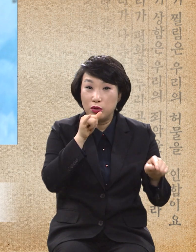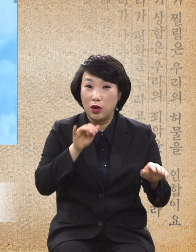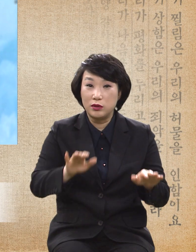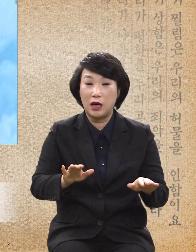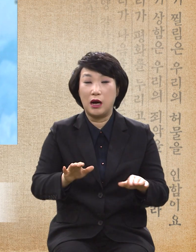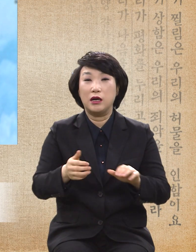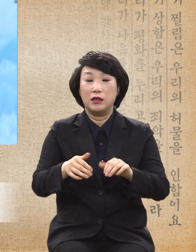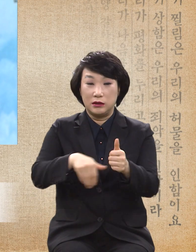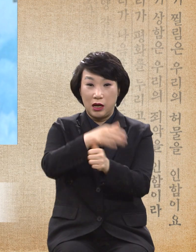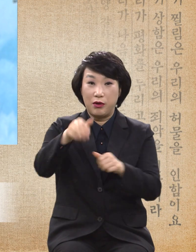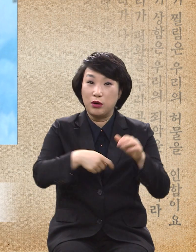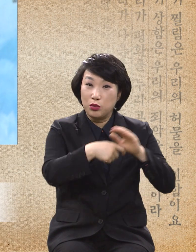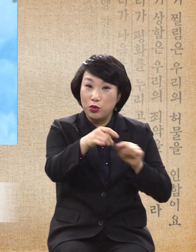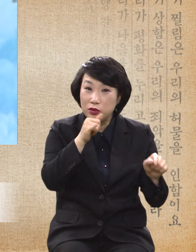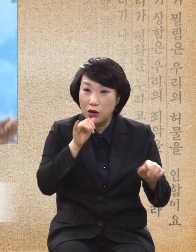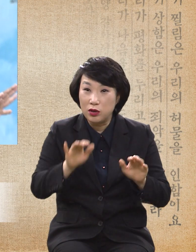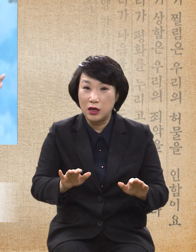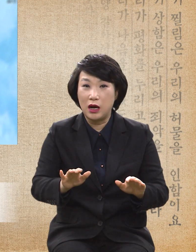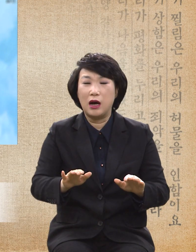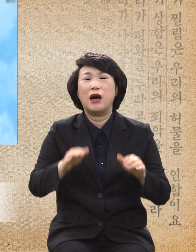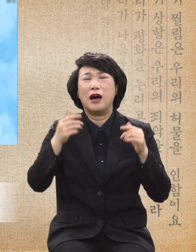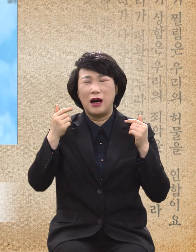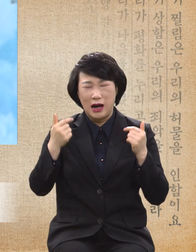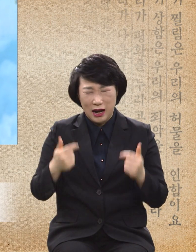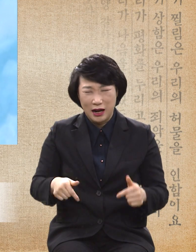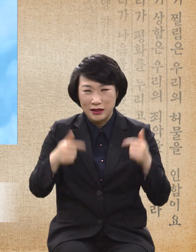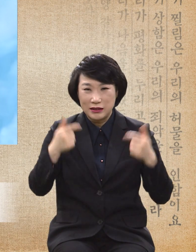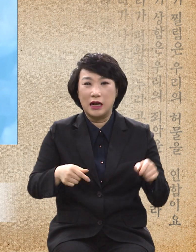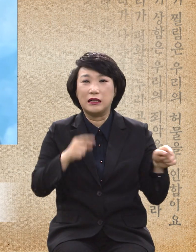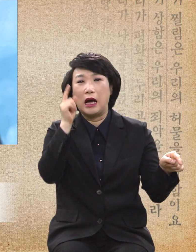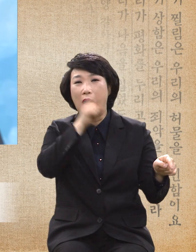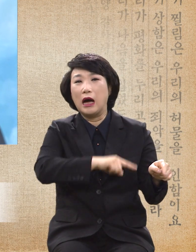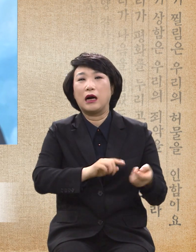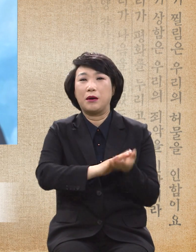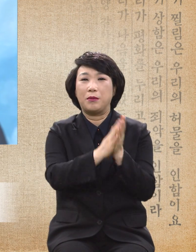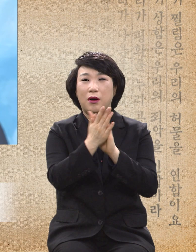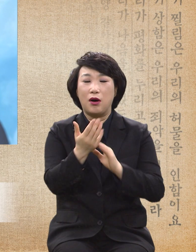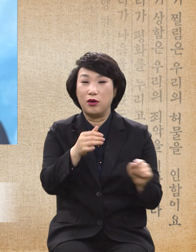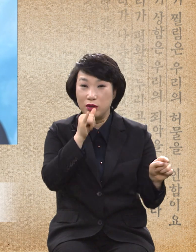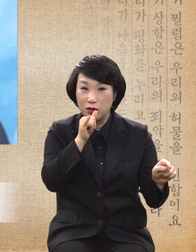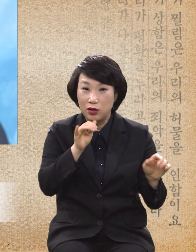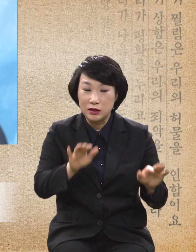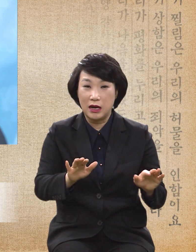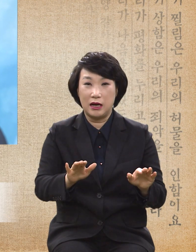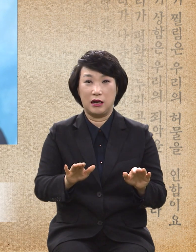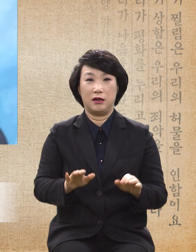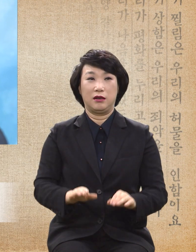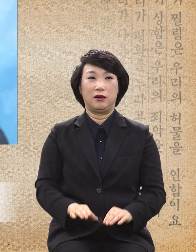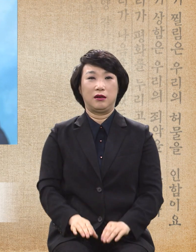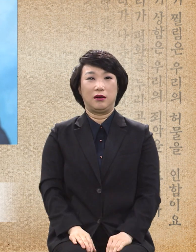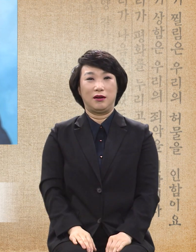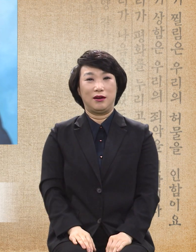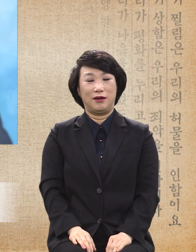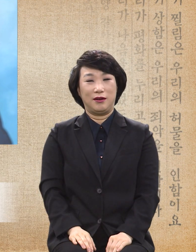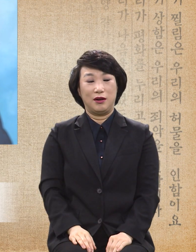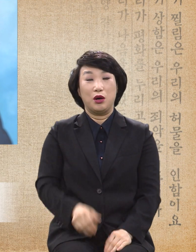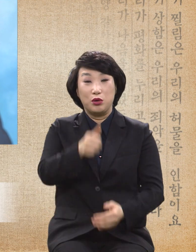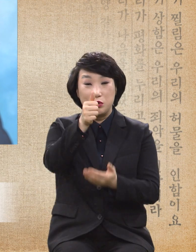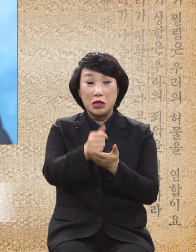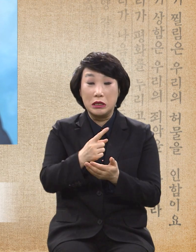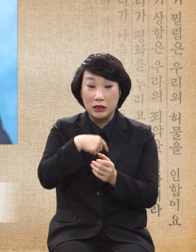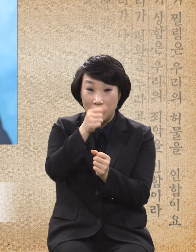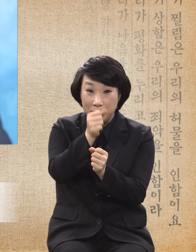도둑질하고 상황을 도둑질해서 아주 악화시킨다. 그리고 죄를